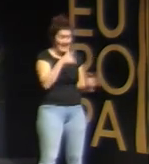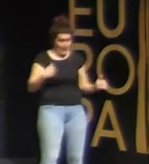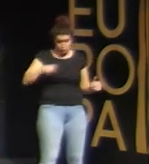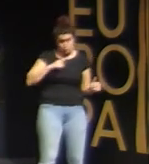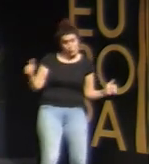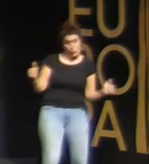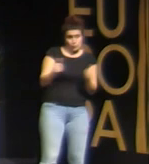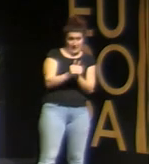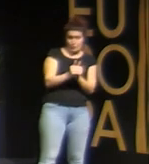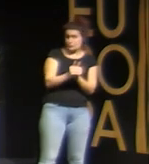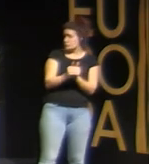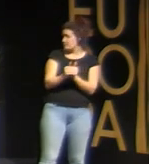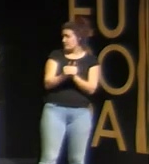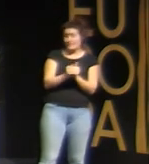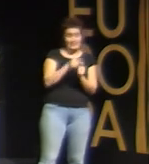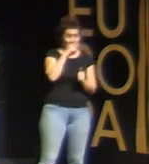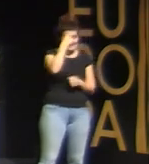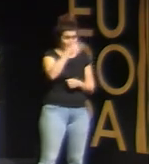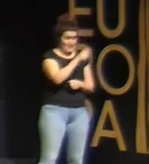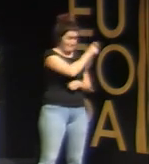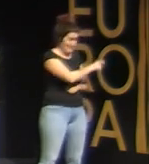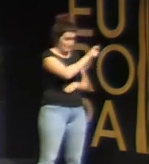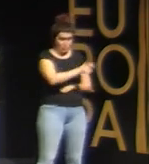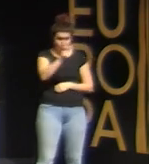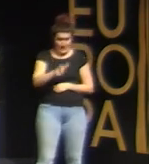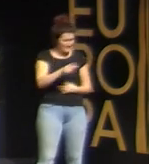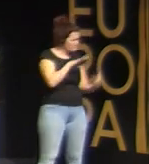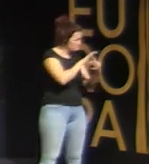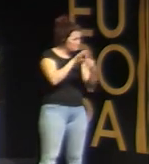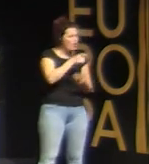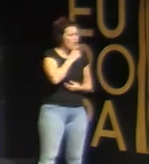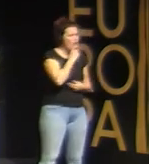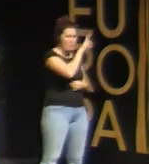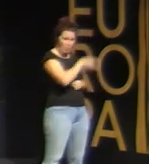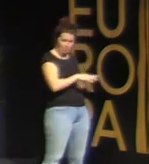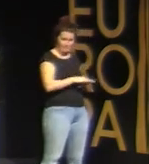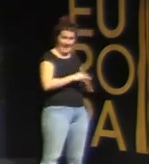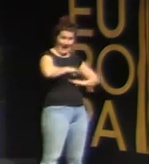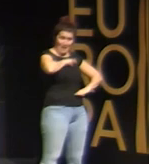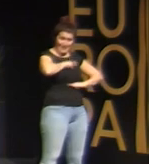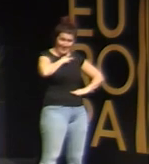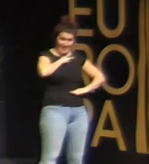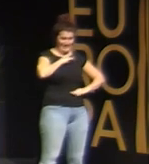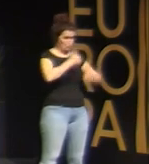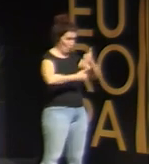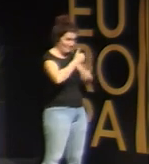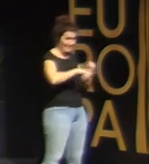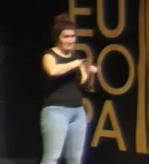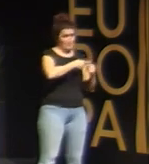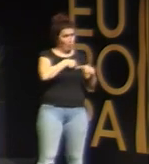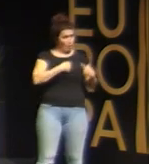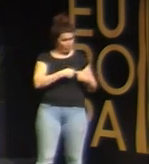esto requiere de tener en cuenta a las personas como son capacidades competencias y corazón